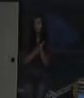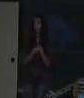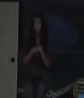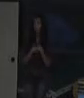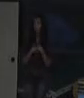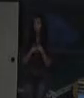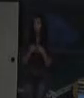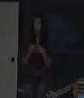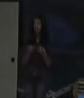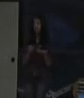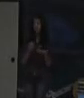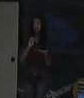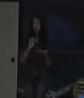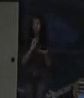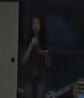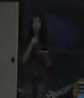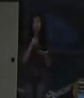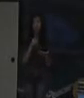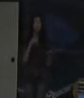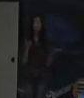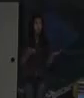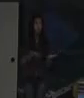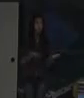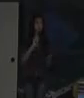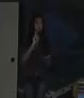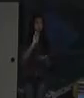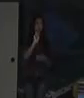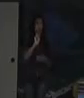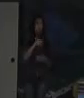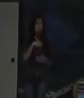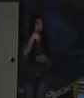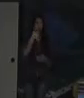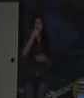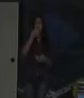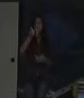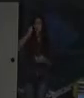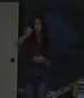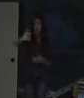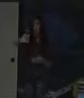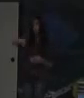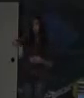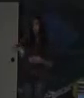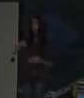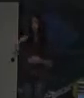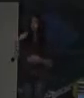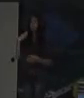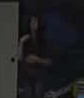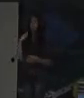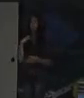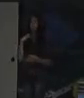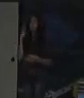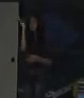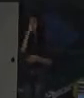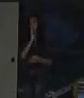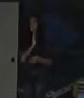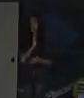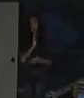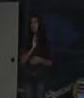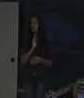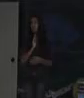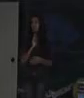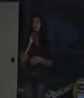Mas, vereador Jamil, esta é a 19ª agência do Banco do Brasil. Ela se instalou